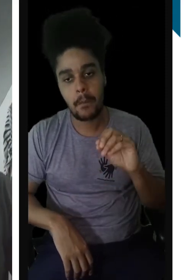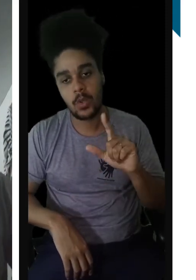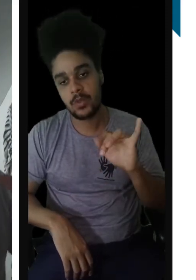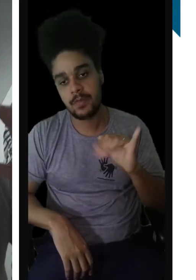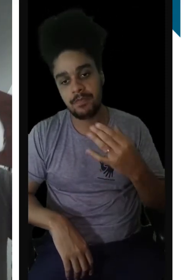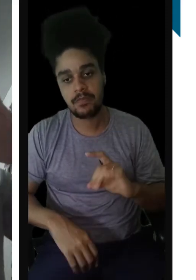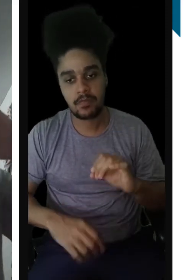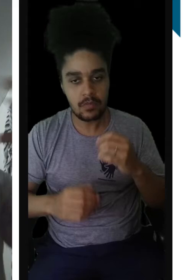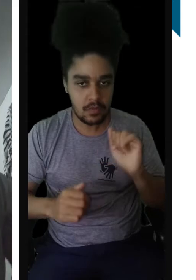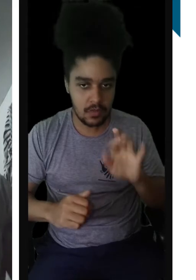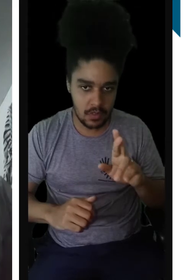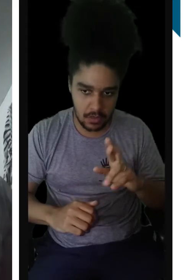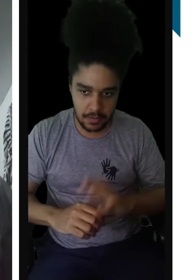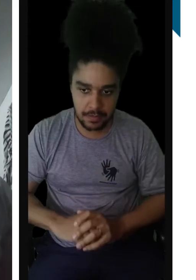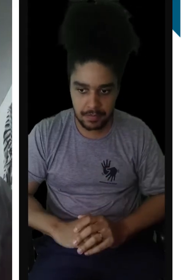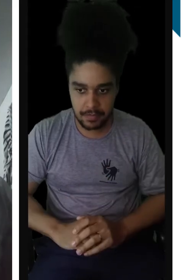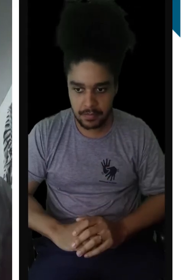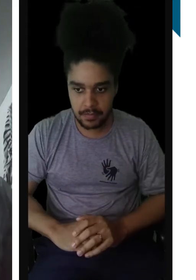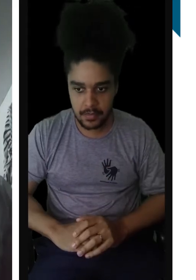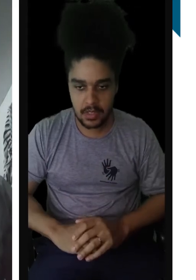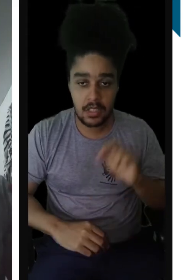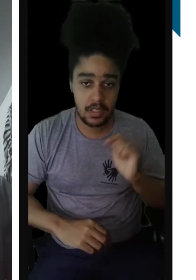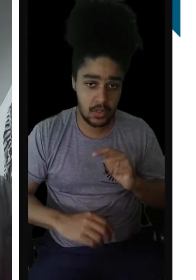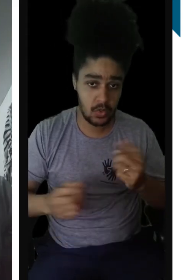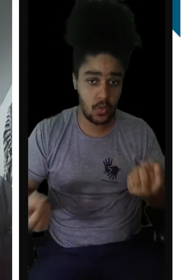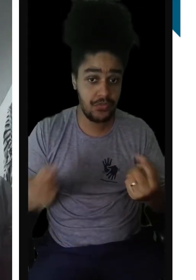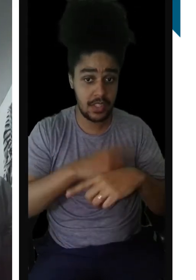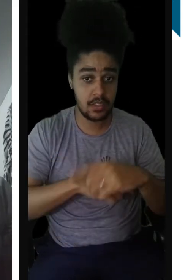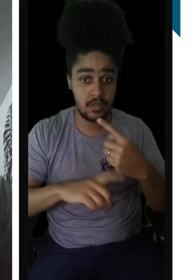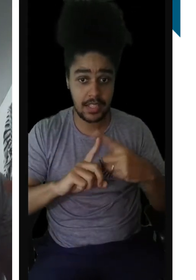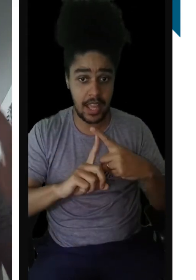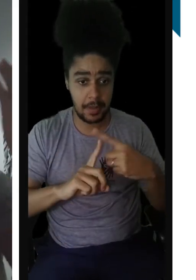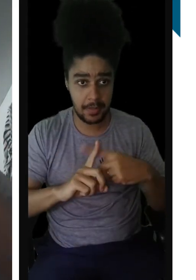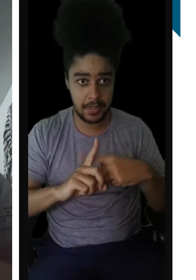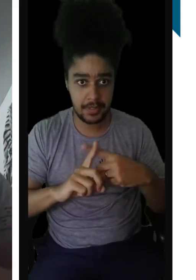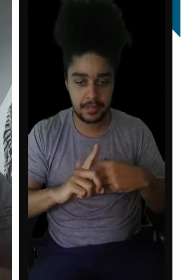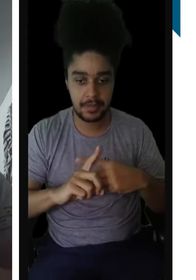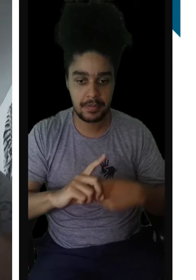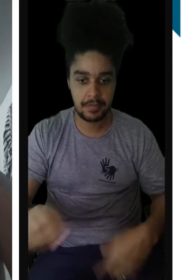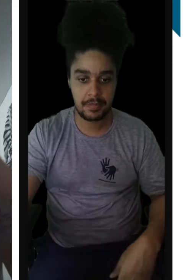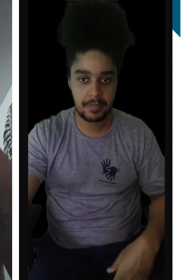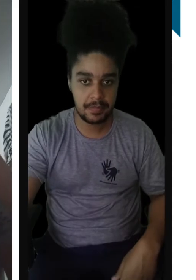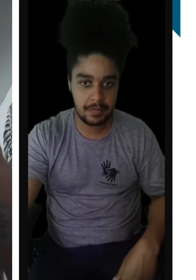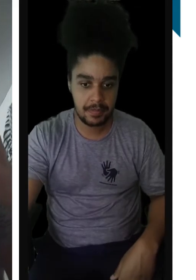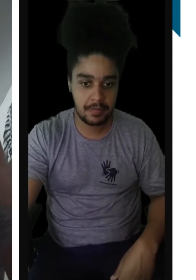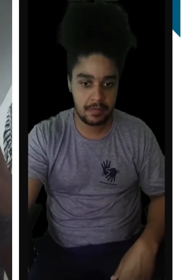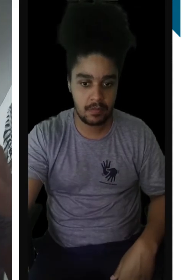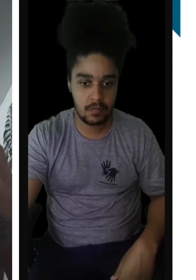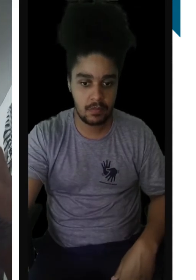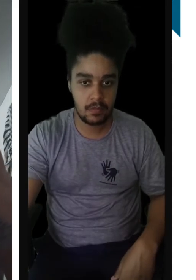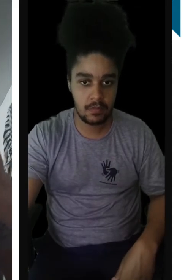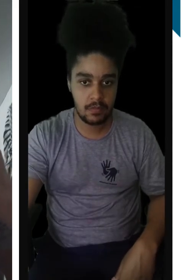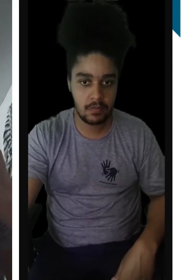poluídos, né, em questão do ar da baixa atmosfera, né? Isso é inversão térmica, quando a convecção é rompida e o ar que